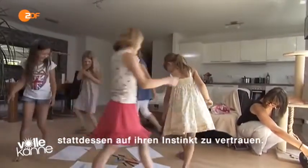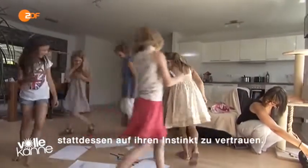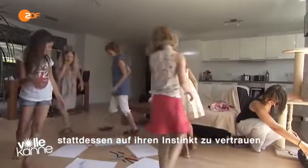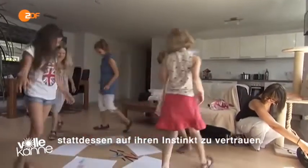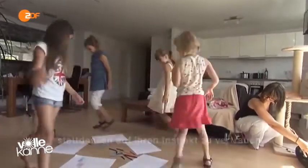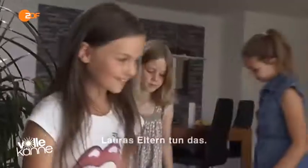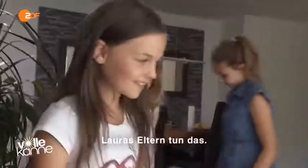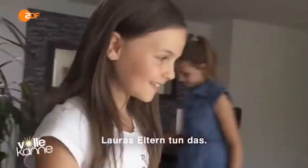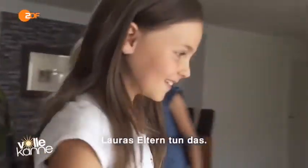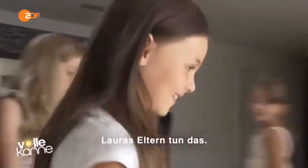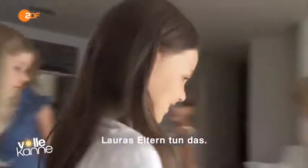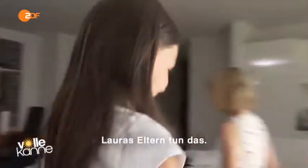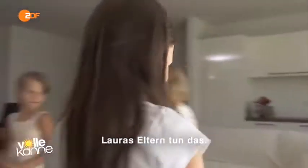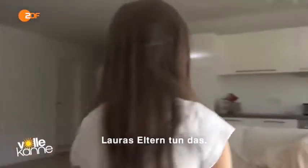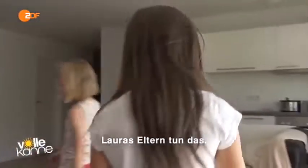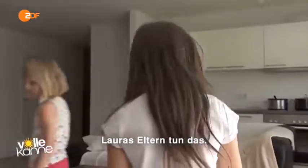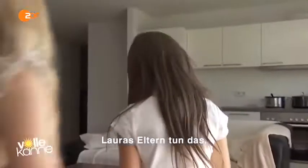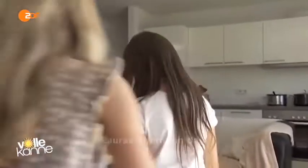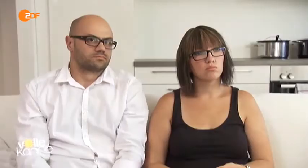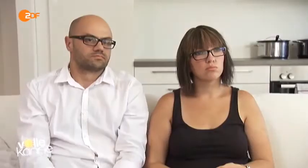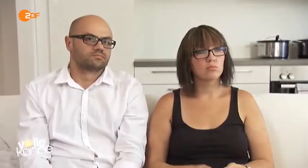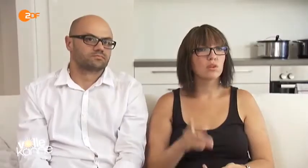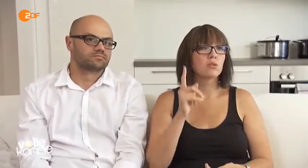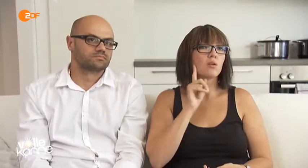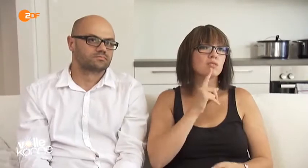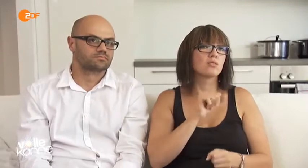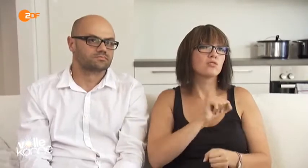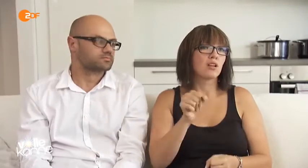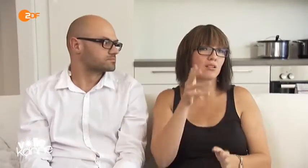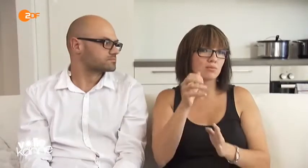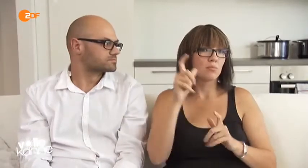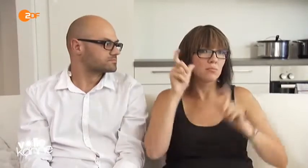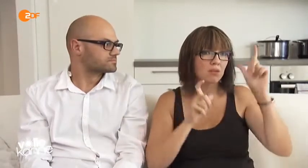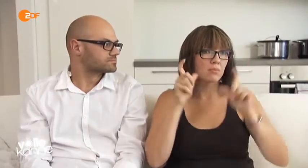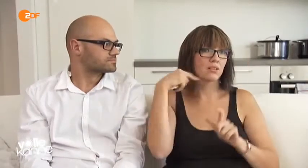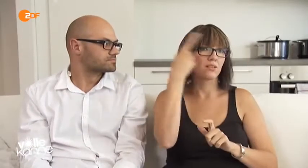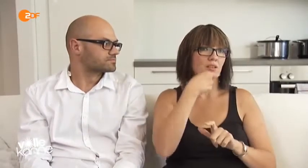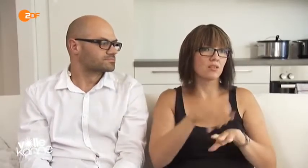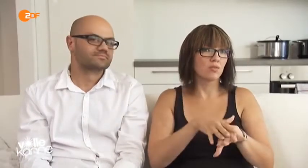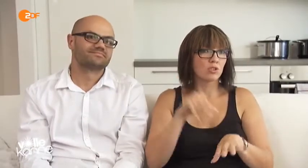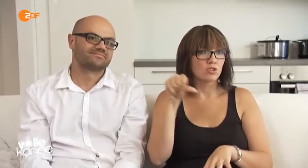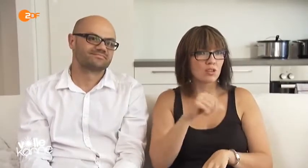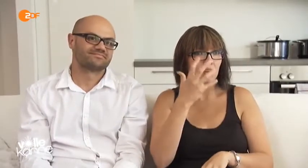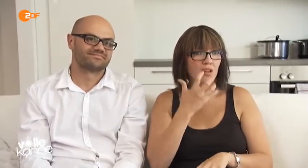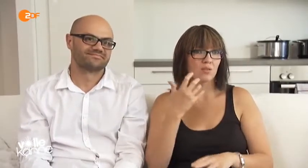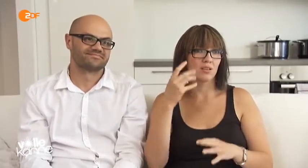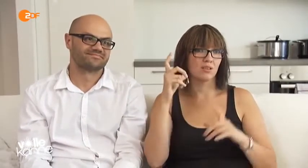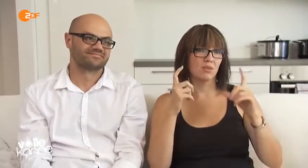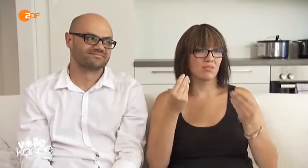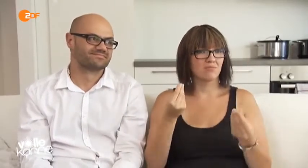zu vertrauen. Lauras Eltern tun das. Wir merken schnell an ihrer Mimik und ihrem Gesichtsausdruck, wenn sie traurig ist oder sie